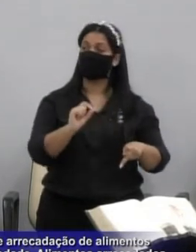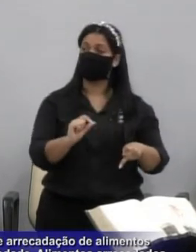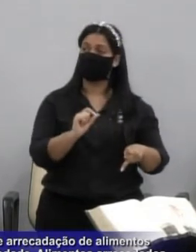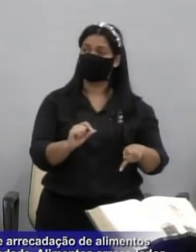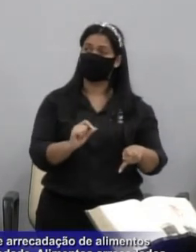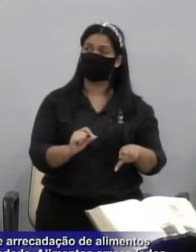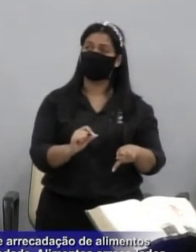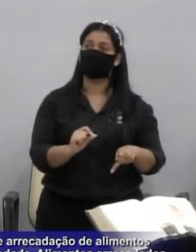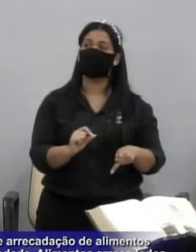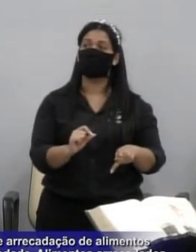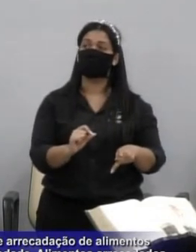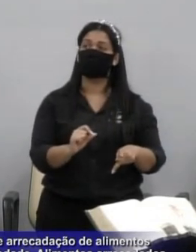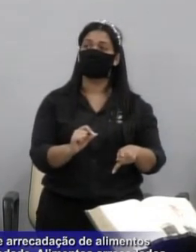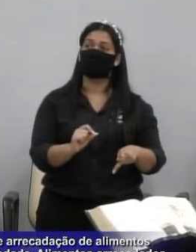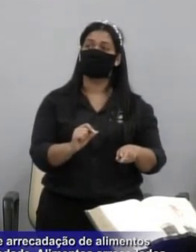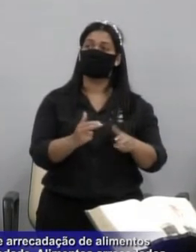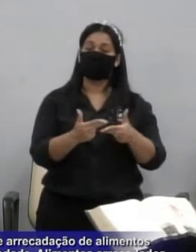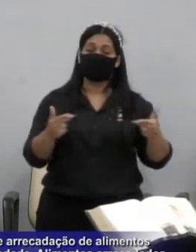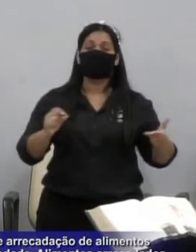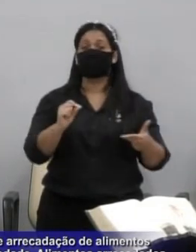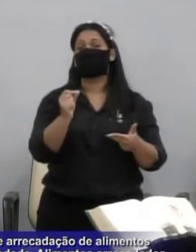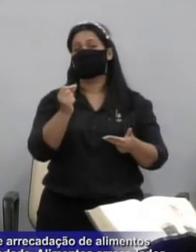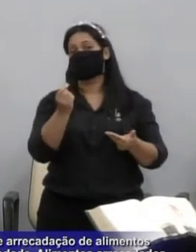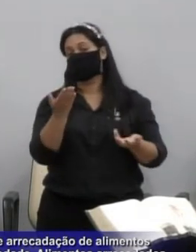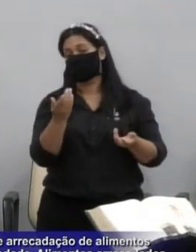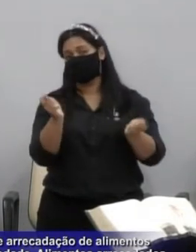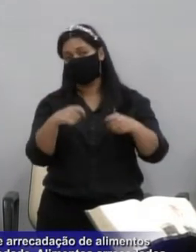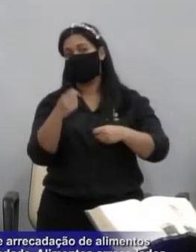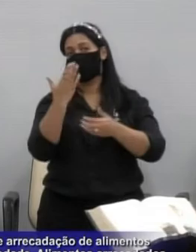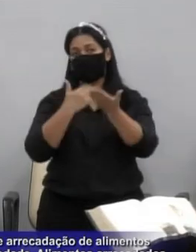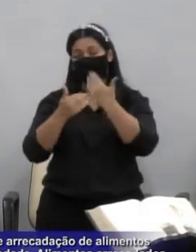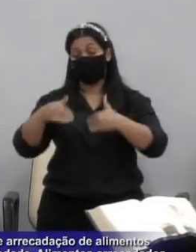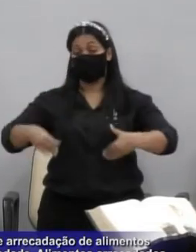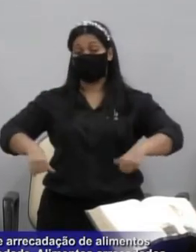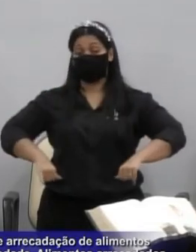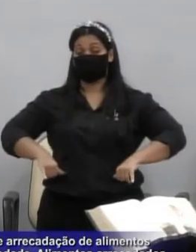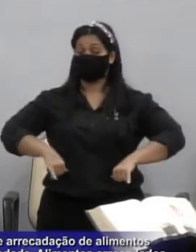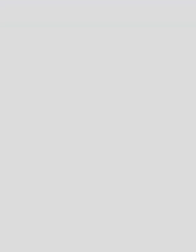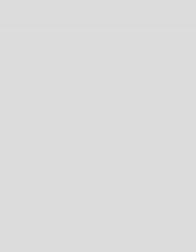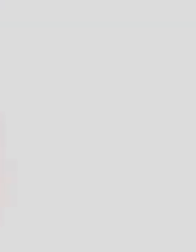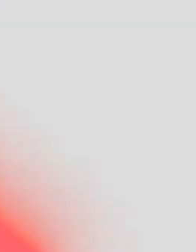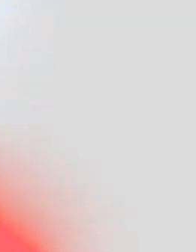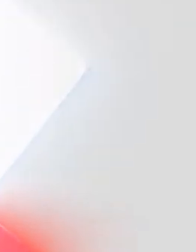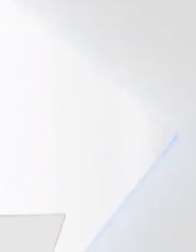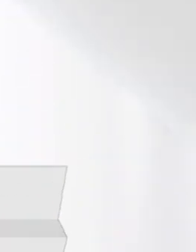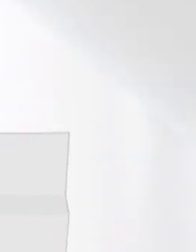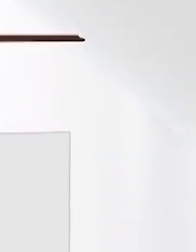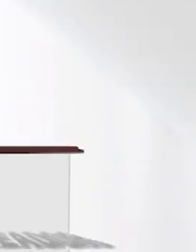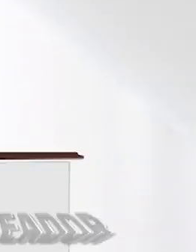uma condição, pelo menos, para se alimentar e não sofra ainda mais com essa pandemia.